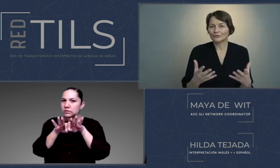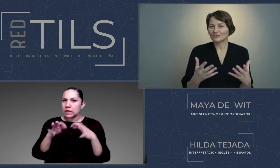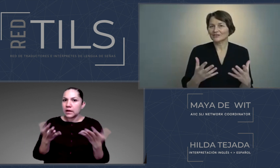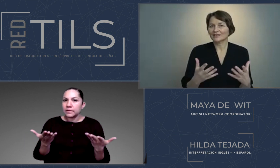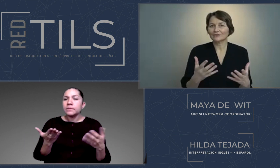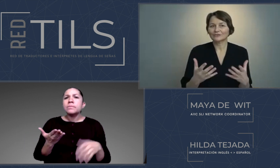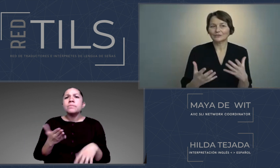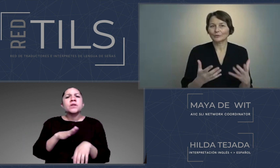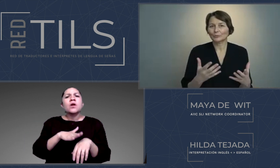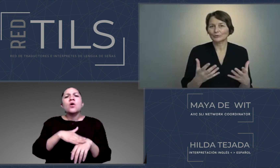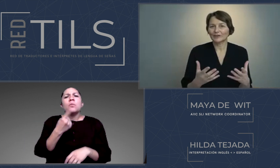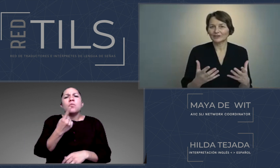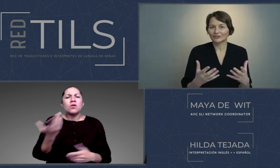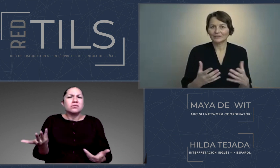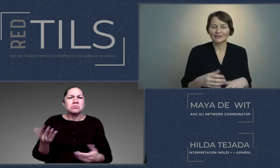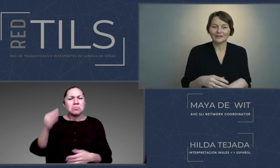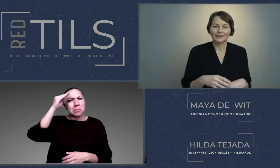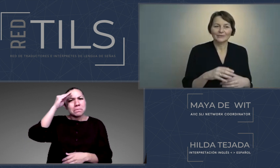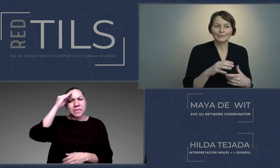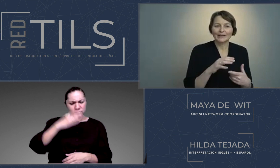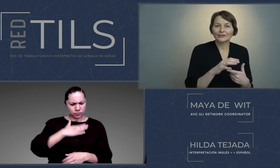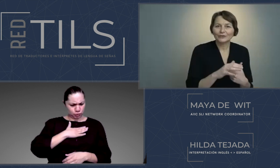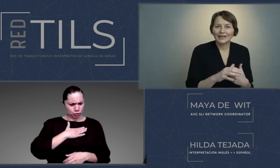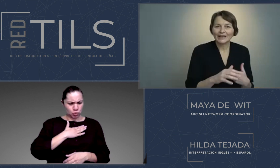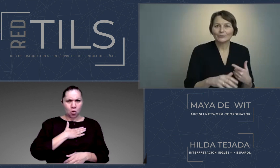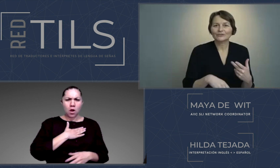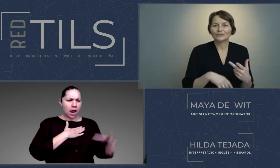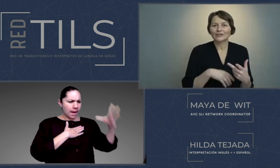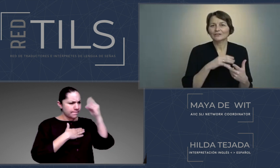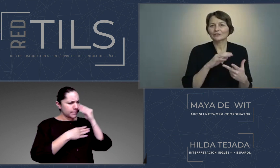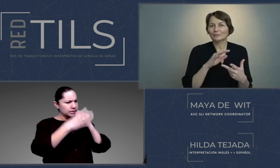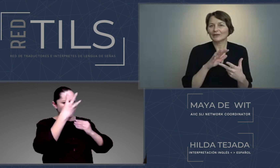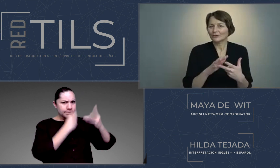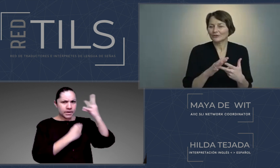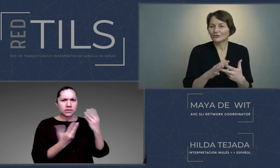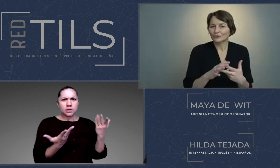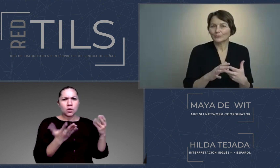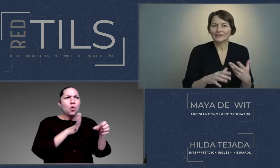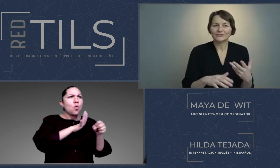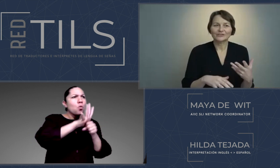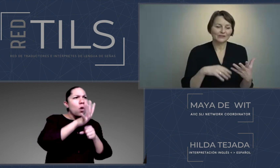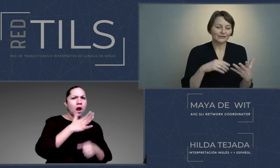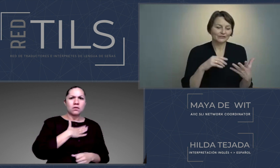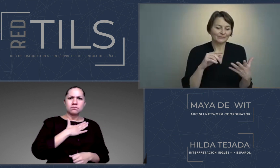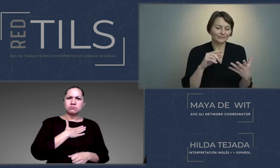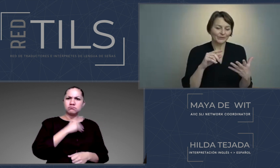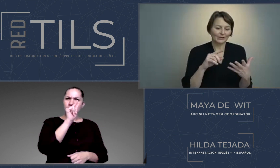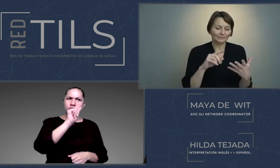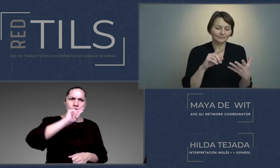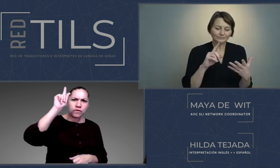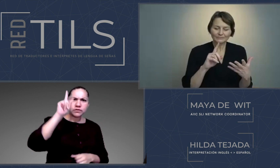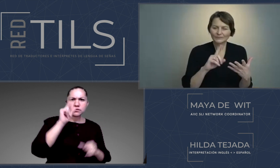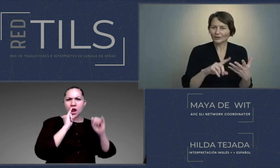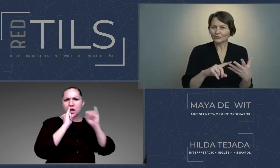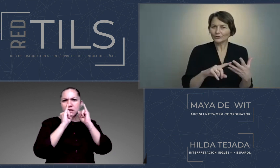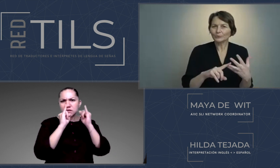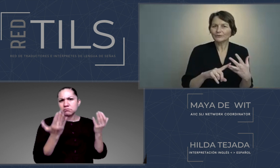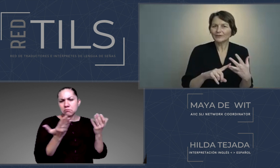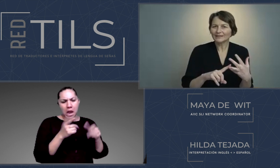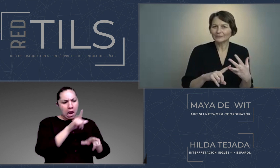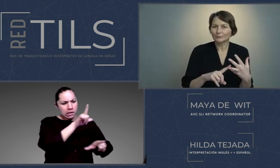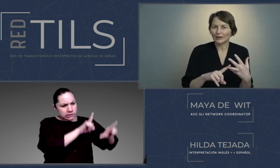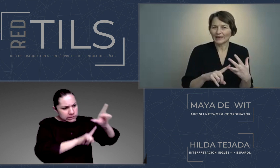es necesario aprender las habilidades técnicas de la profesión, o sea, las habilidades lingüísticas,